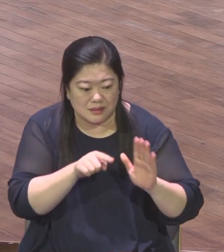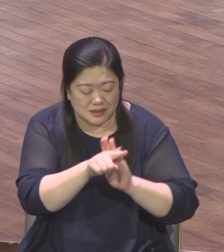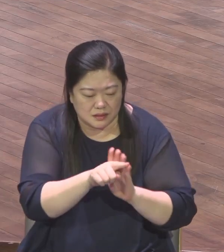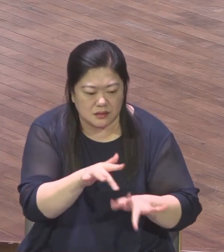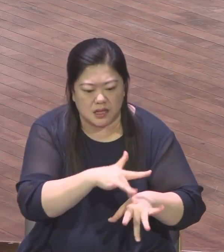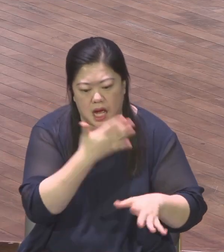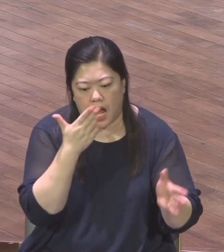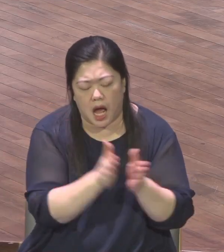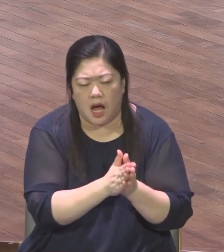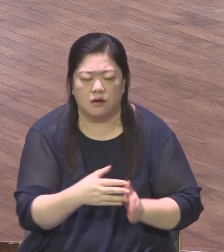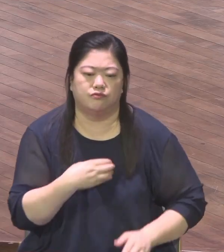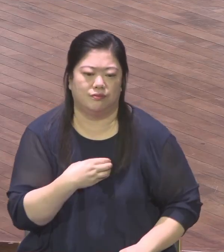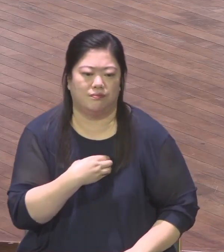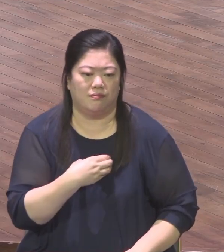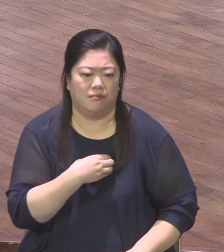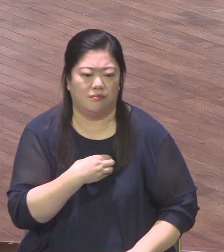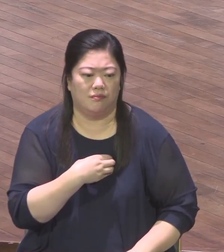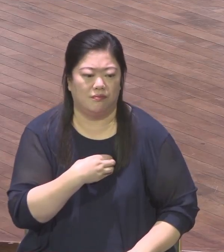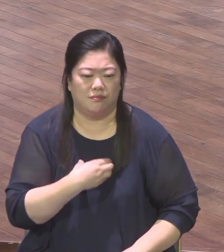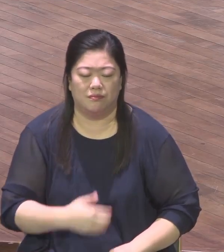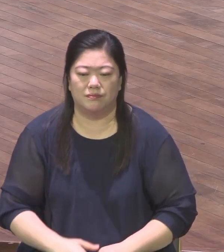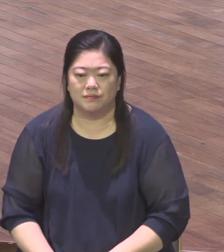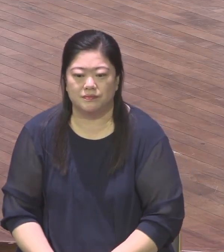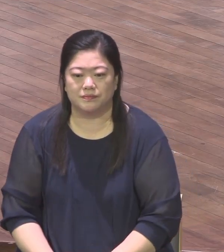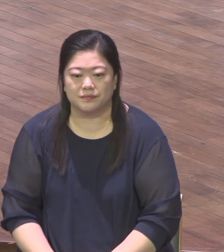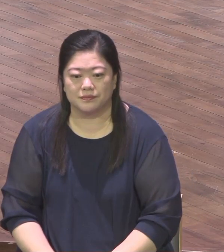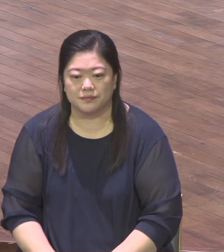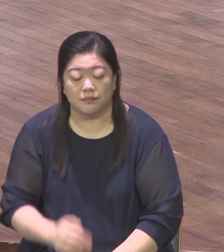그럴 때는 영적으로 팍 침체되지요.